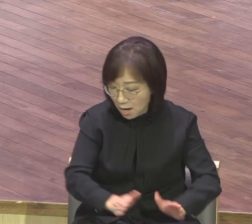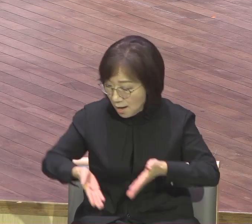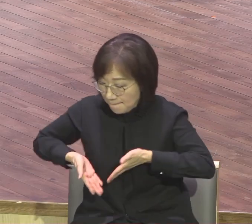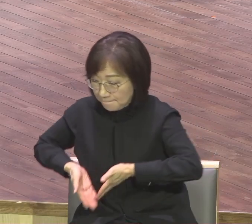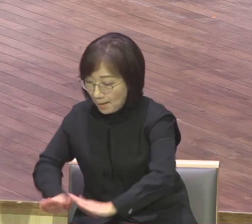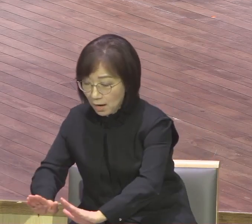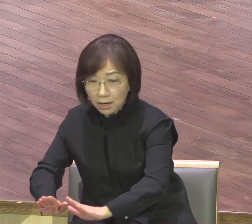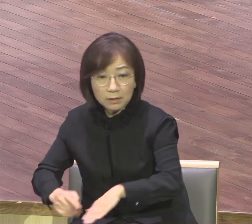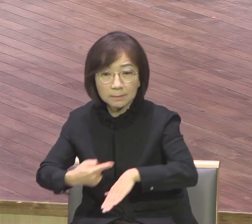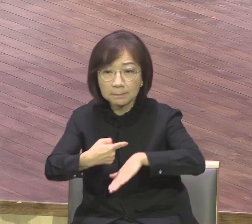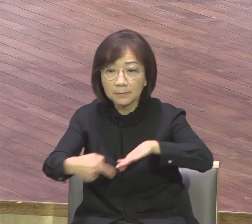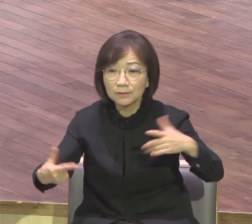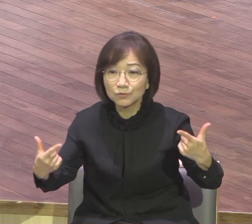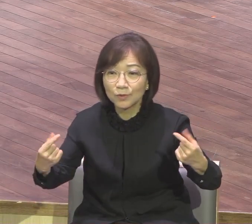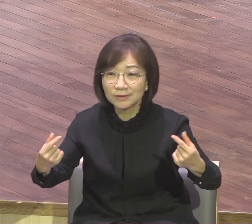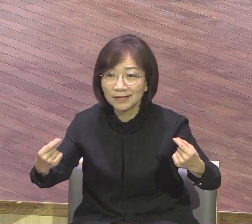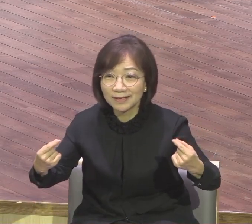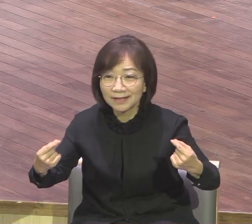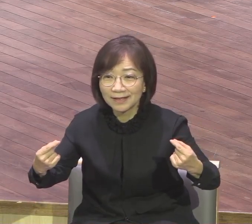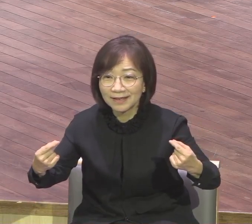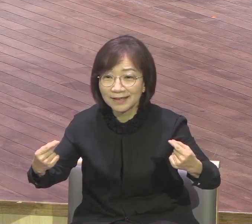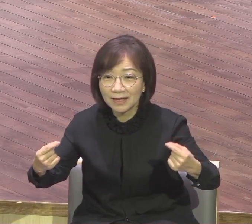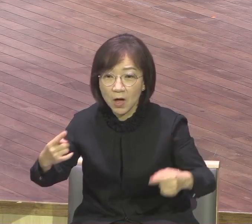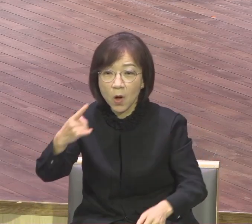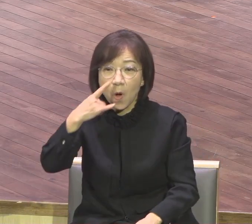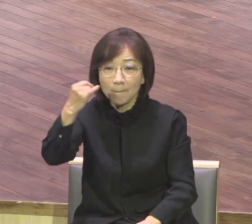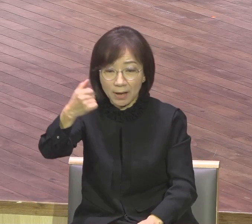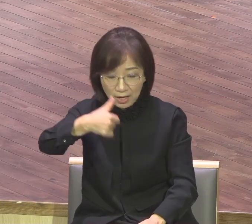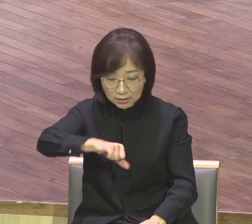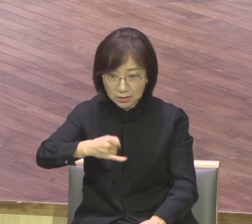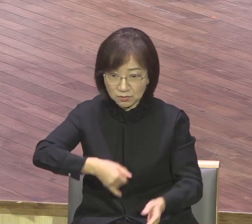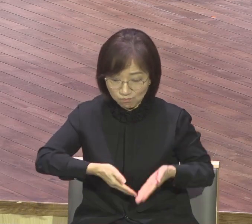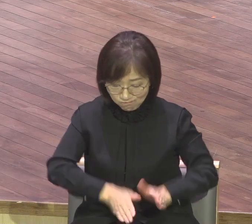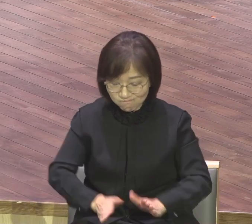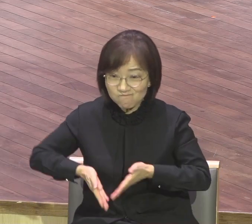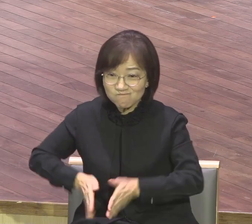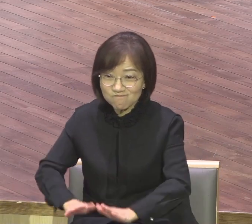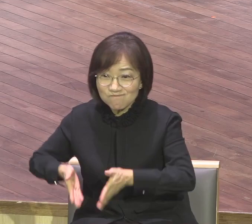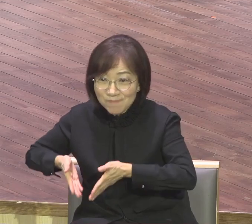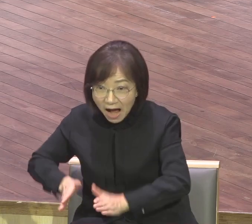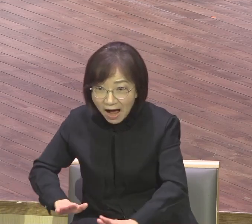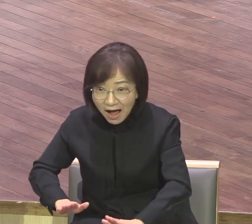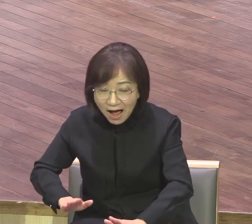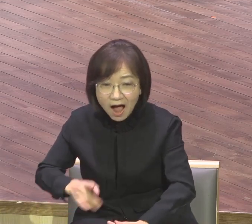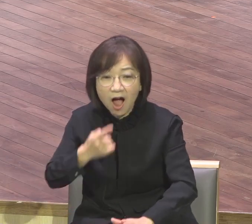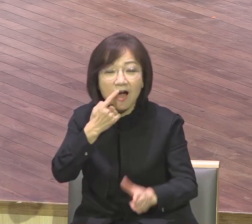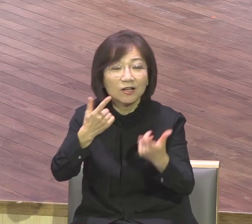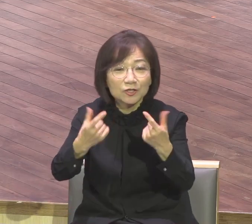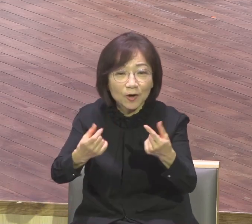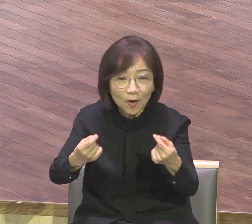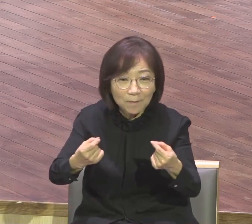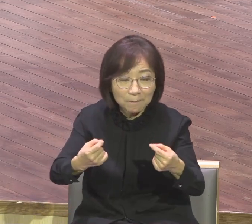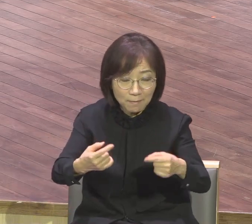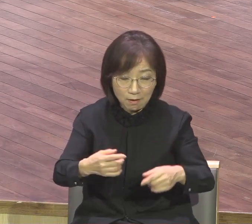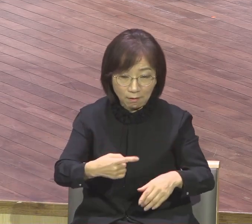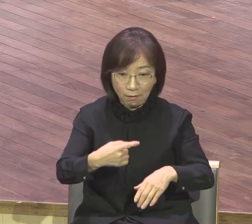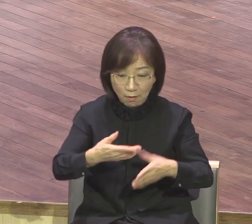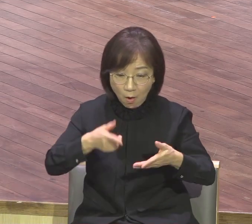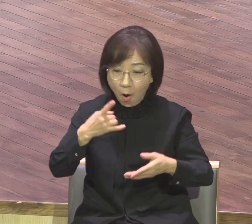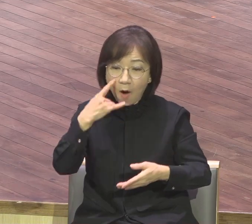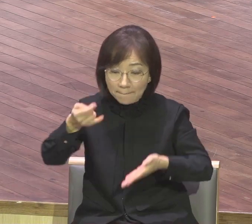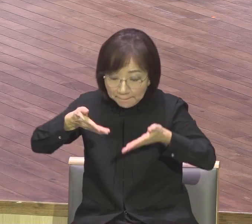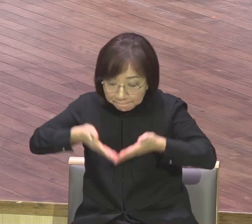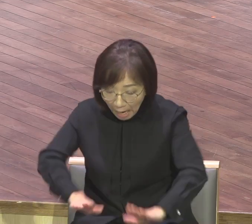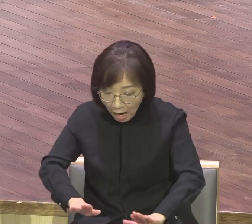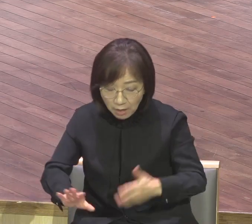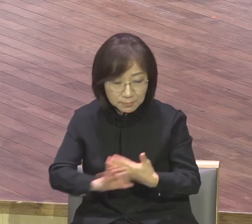자궁에서 태어난 그 정도의 이 의미를 가지고 말한 거예요. Tiene un significado de ser hermano es que son nacidos de la misma vientre, son